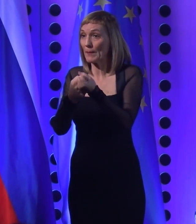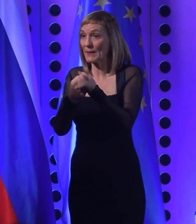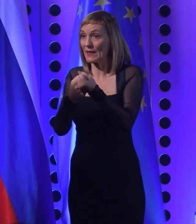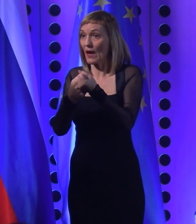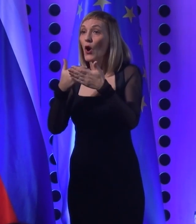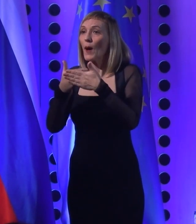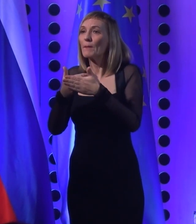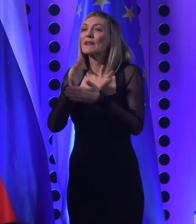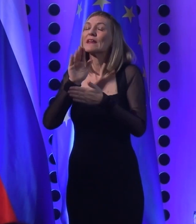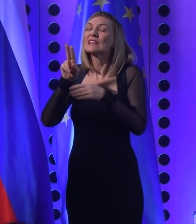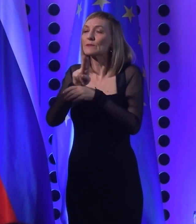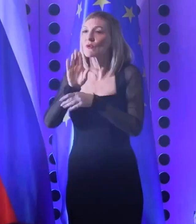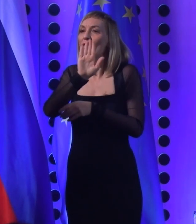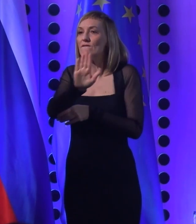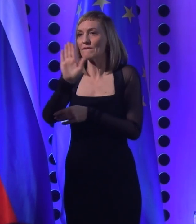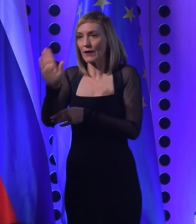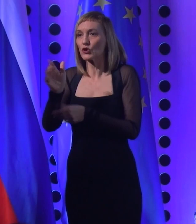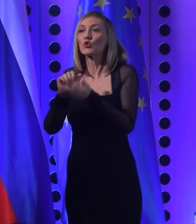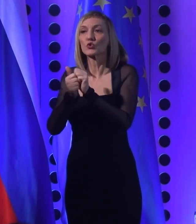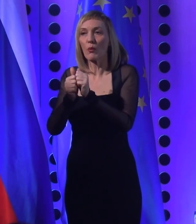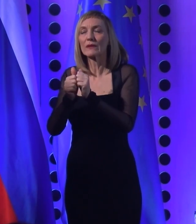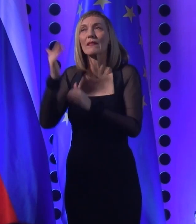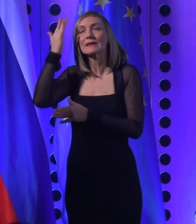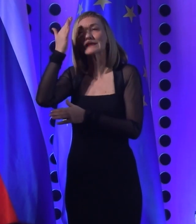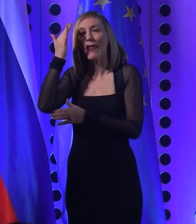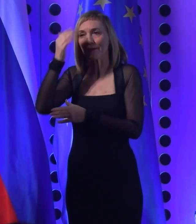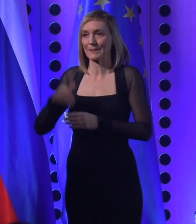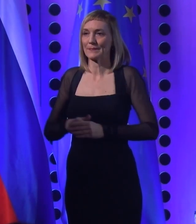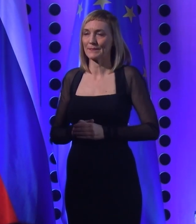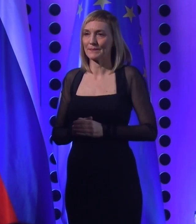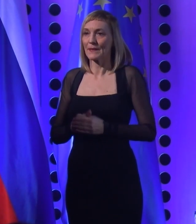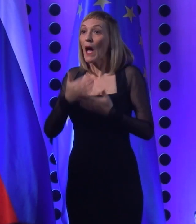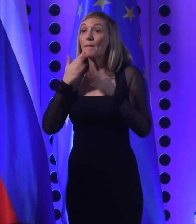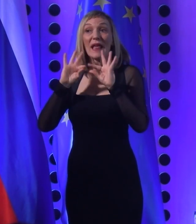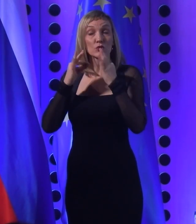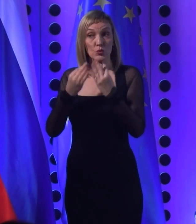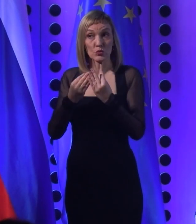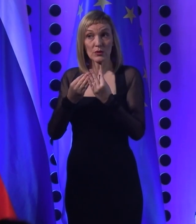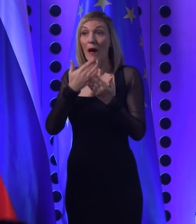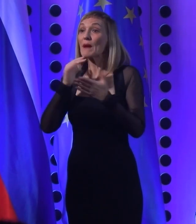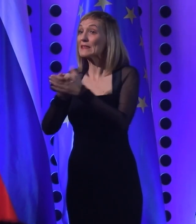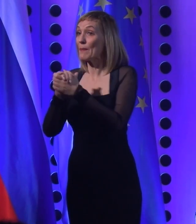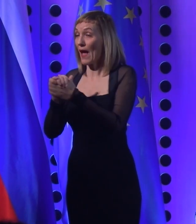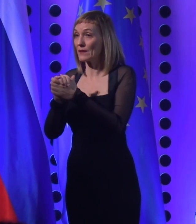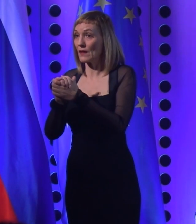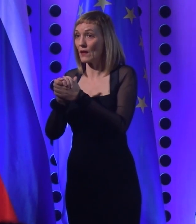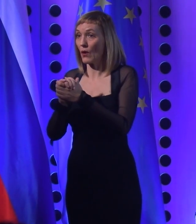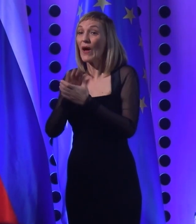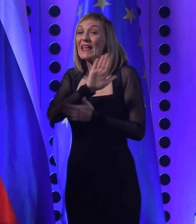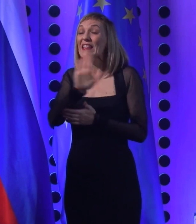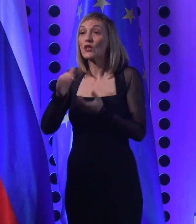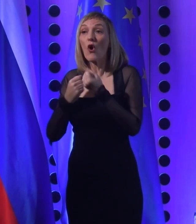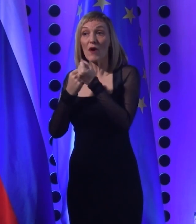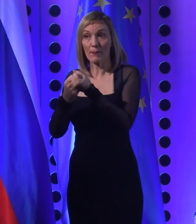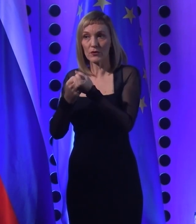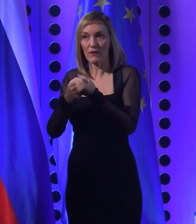pri izpolnjevanju vaših športnih sanj. Brez družine in prijateljev in njihove